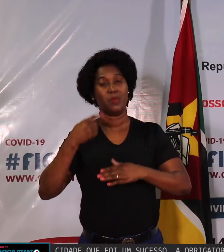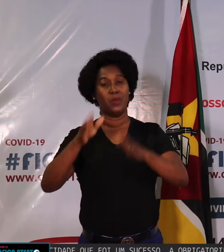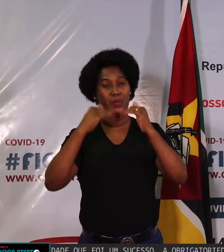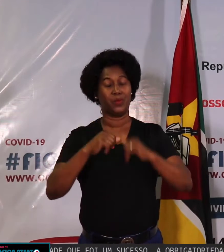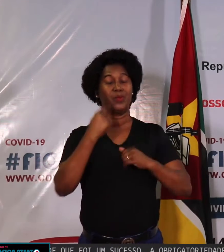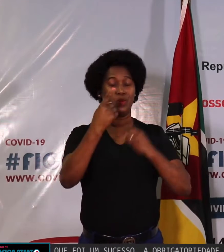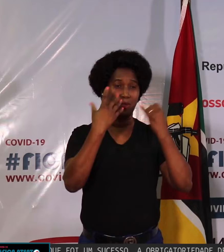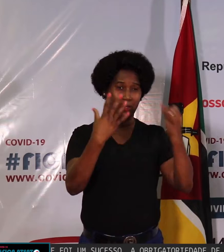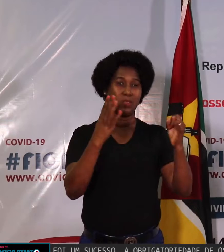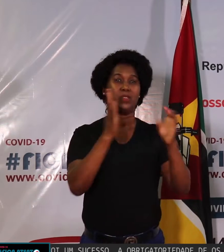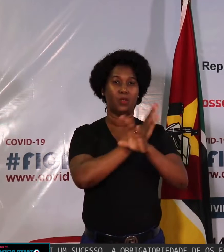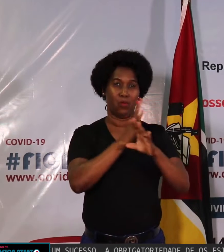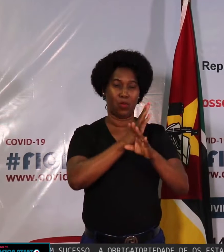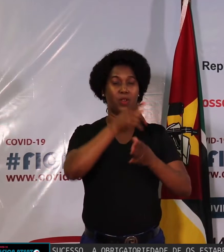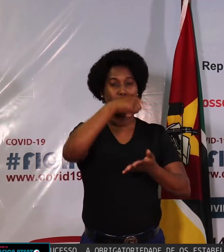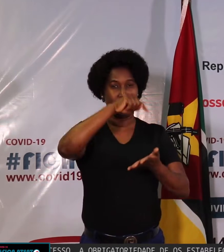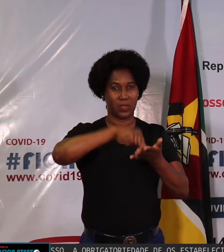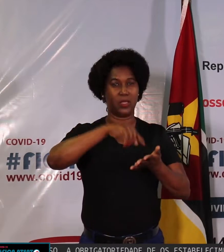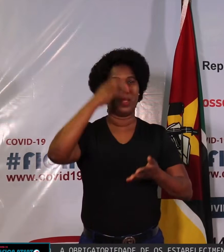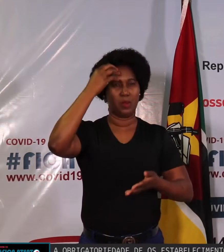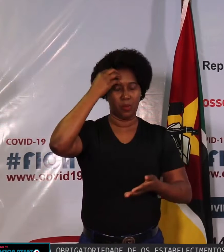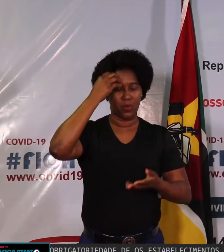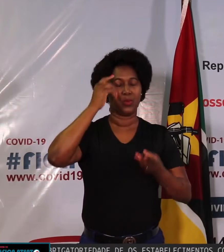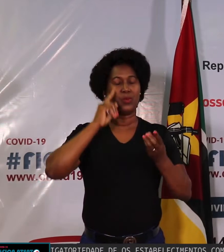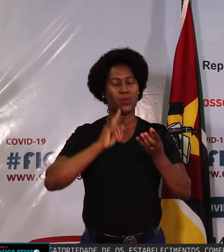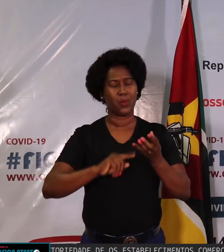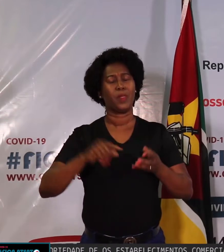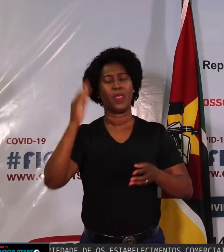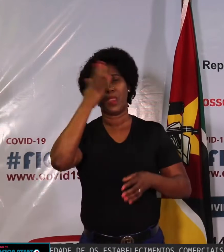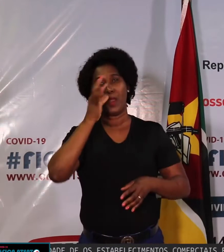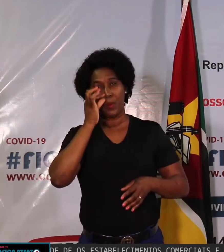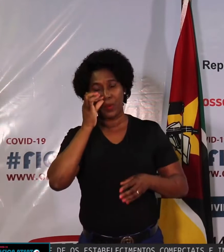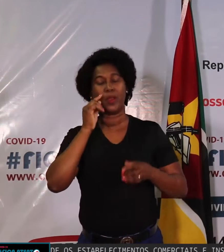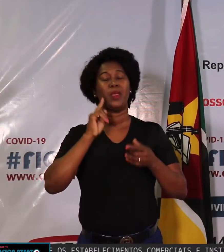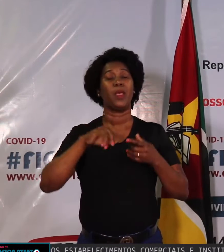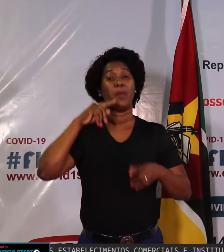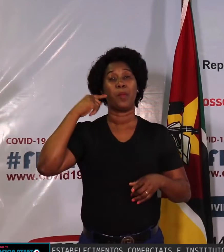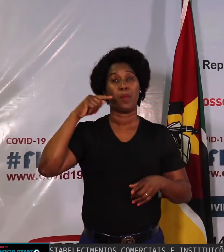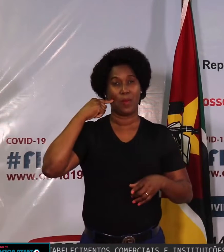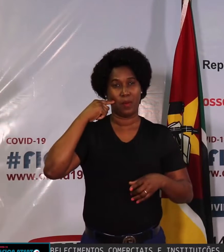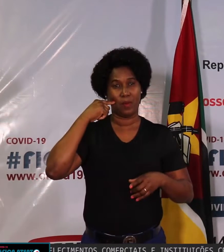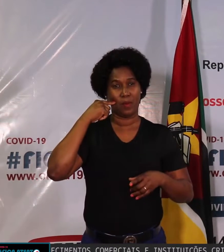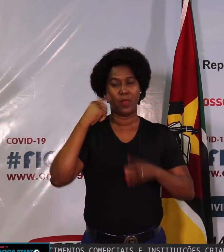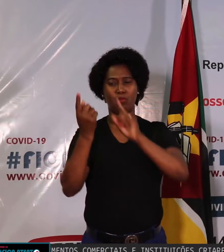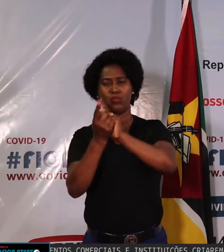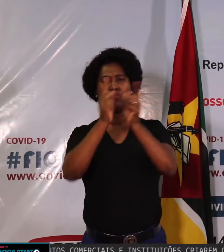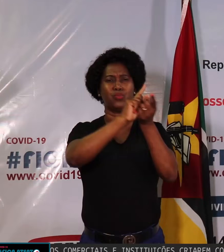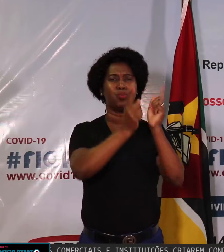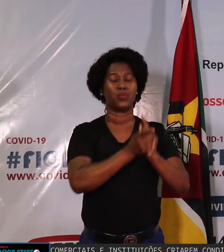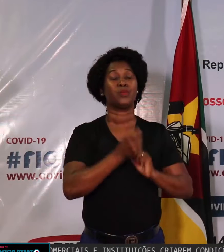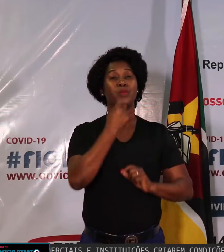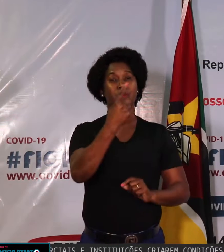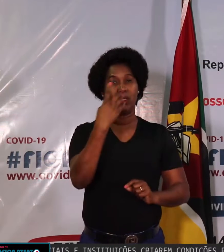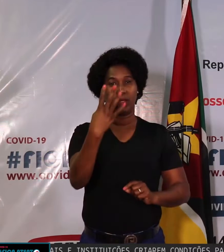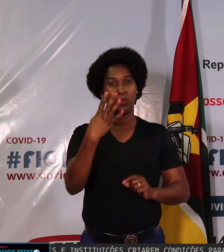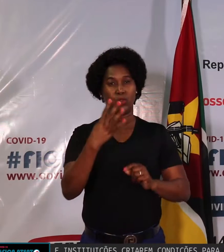nas cidades de Maputo, Nampula e Pemba, e 14 destes contactos encontram-se fora